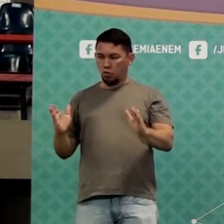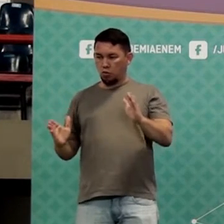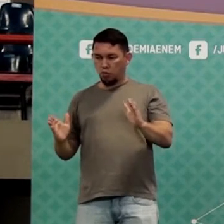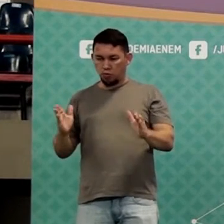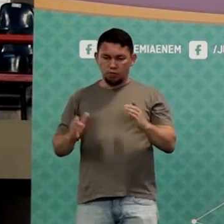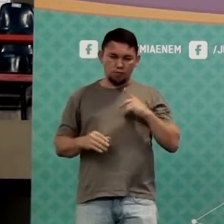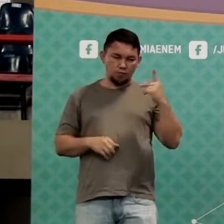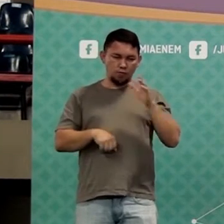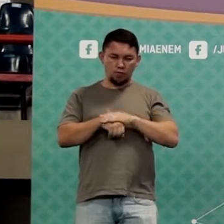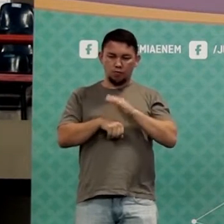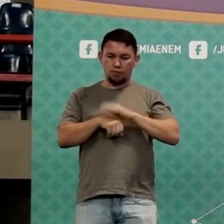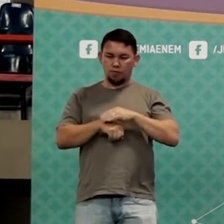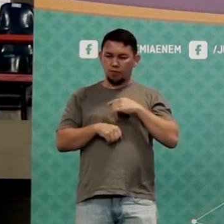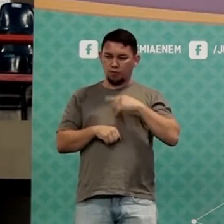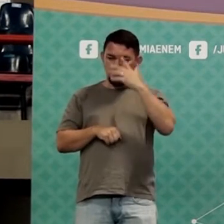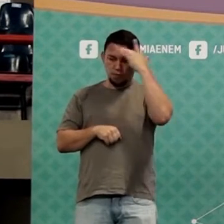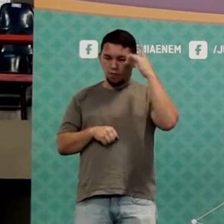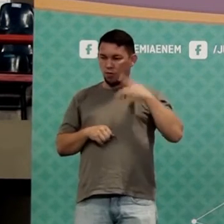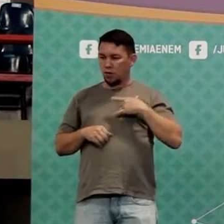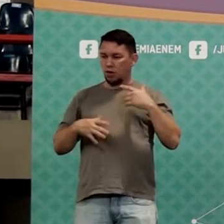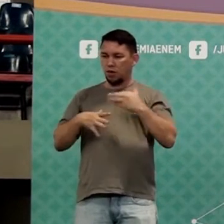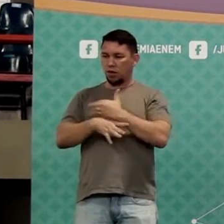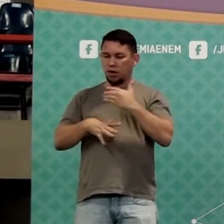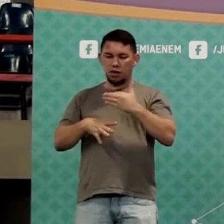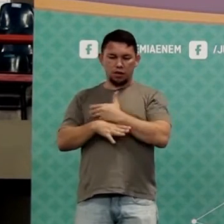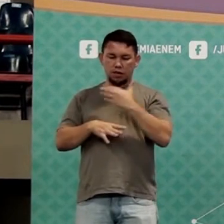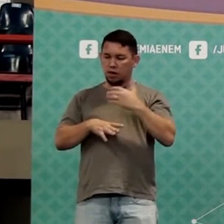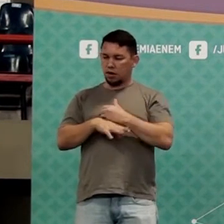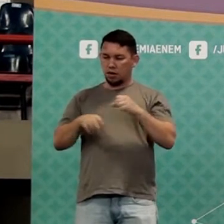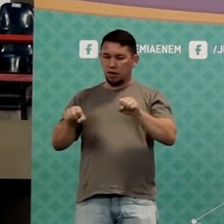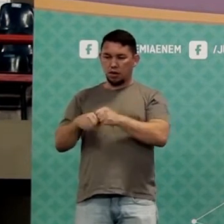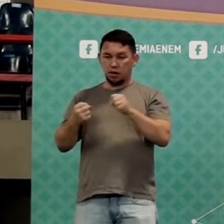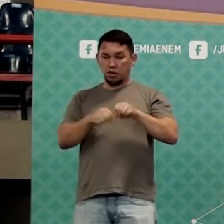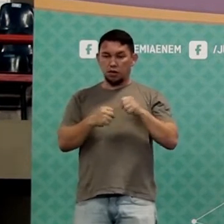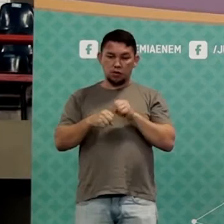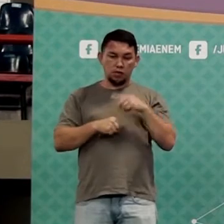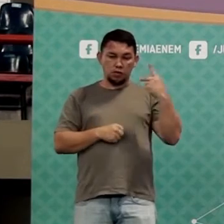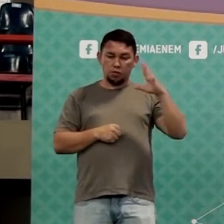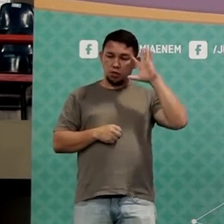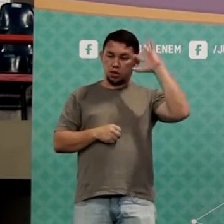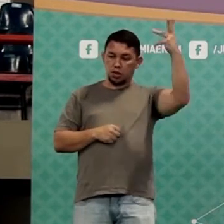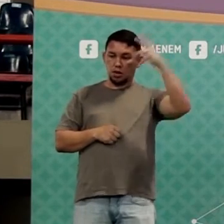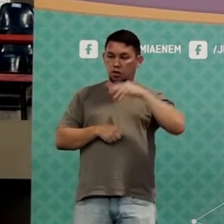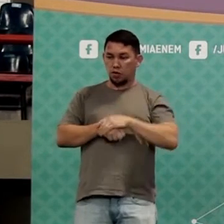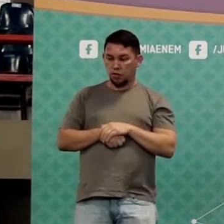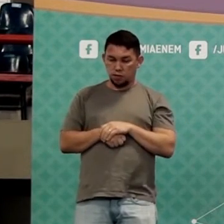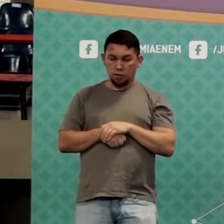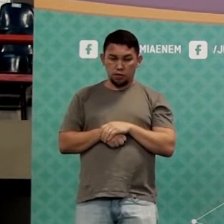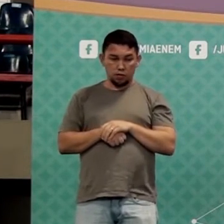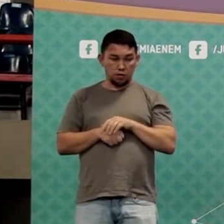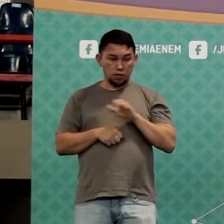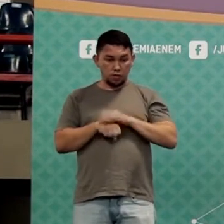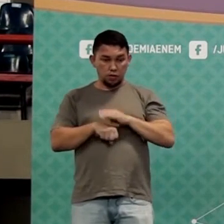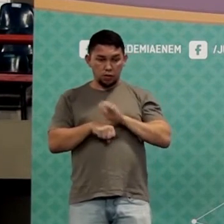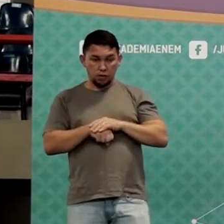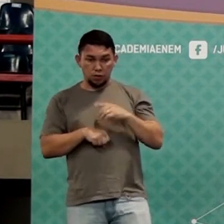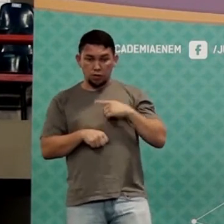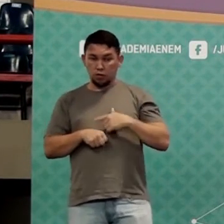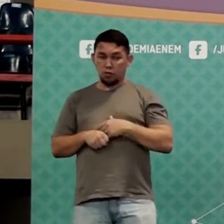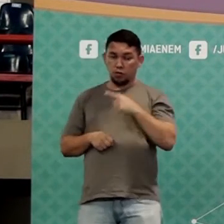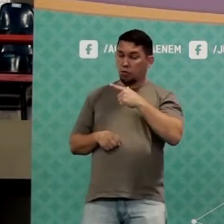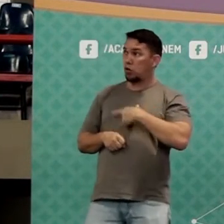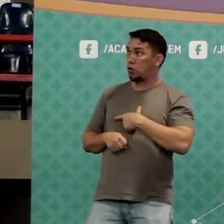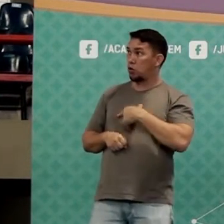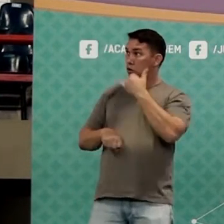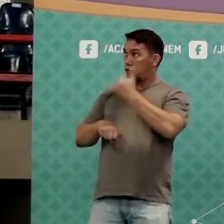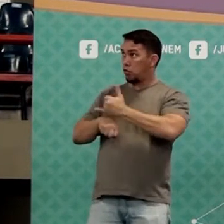o Ultron, está levando a cidade toda embora. Ele tem que tomar a decisão. Se ele não matar o robô